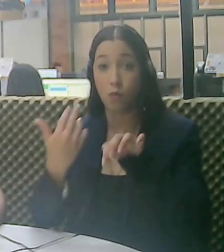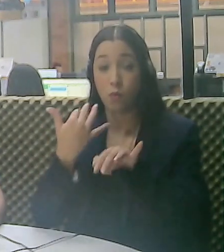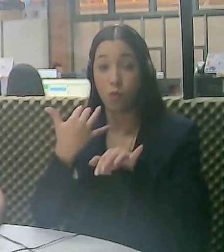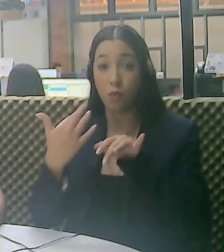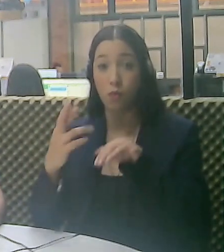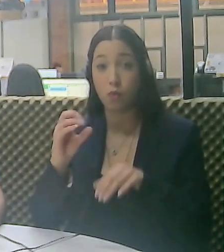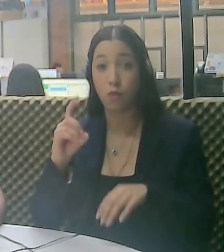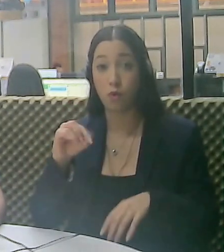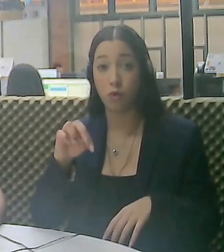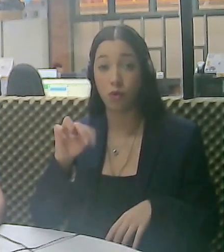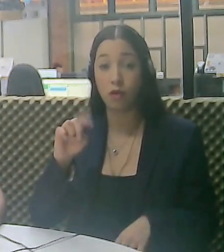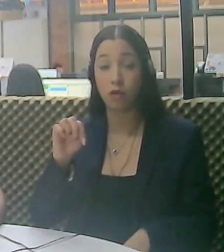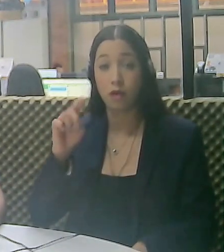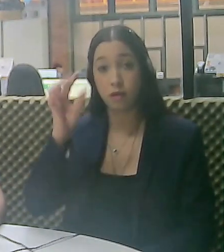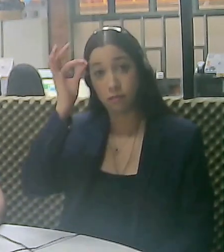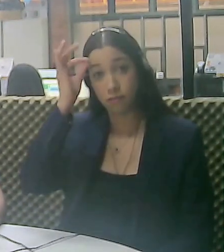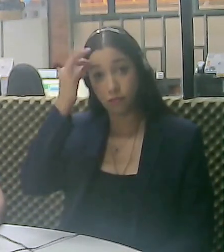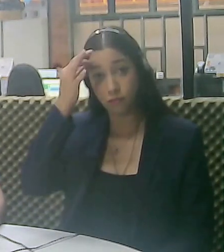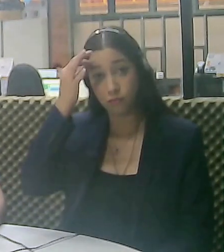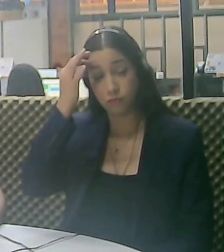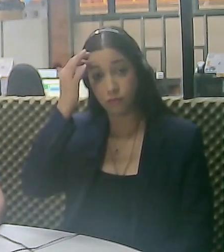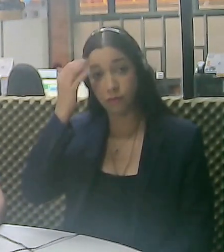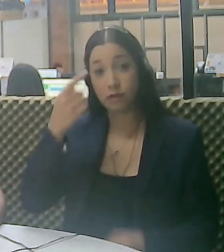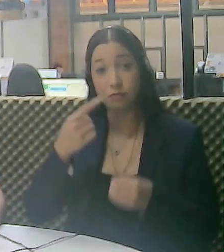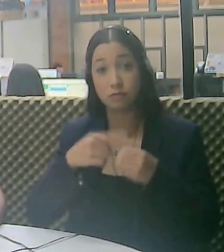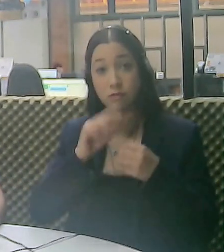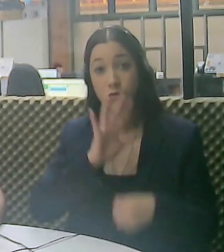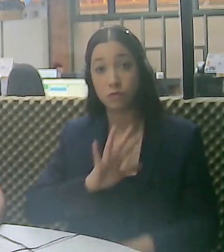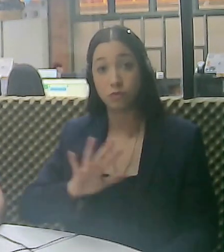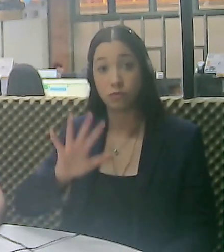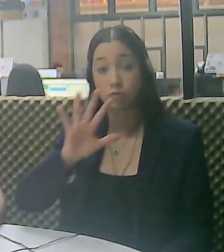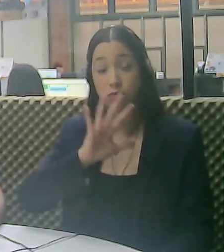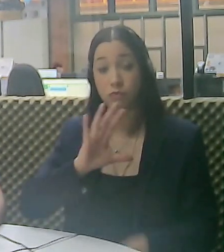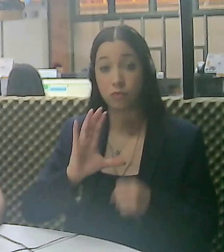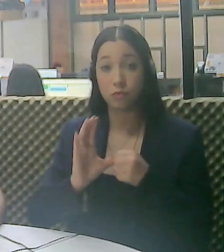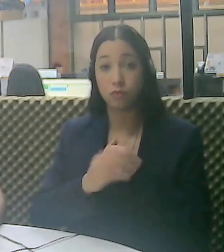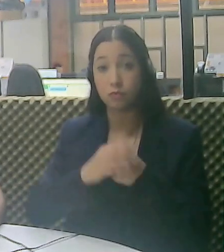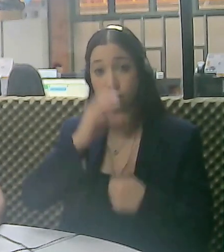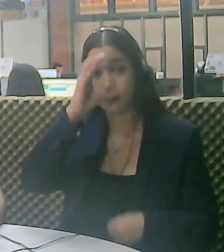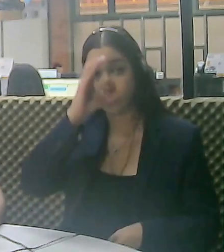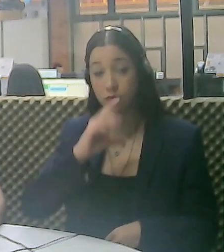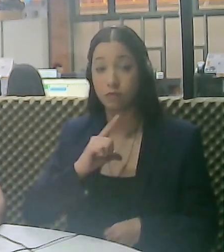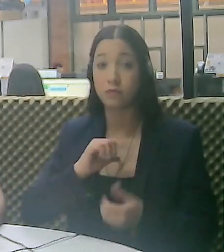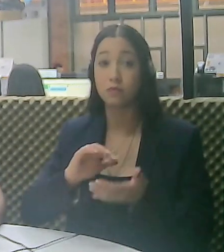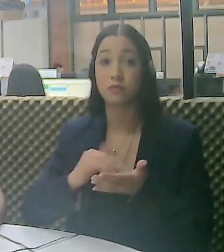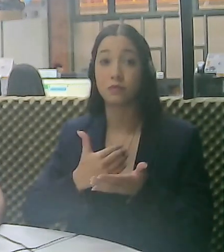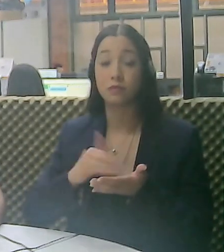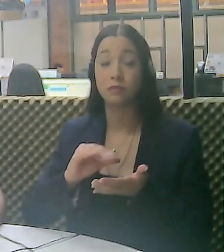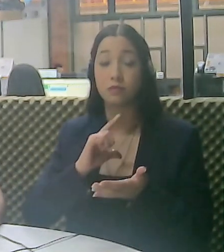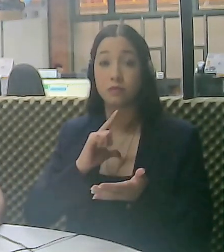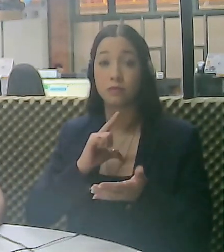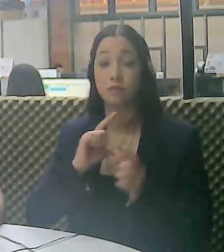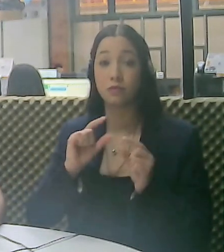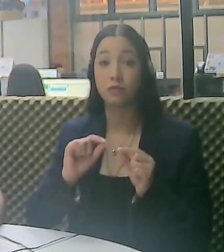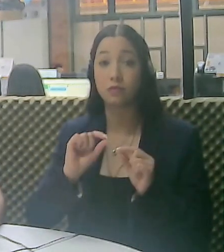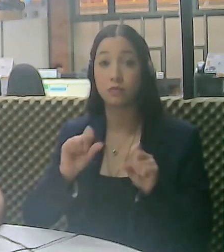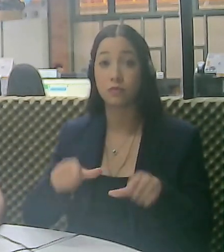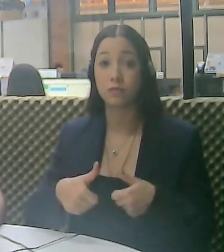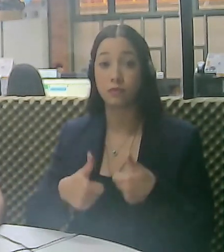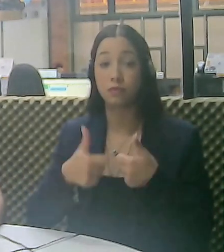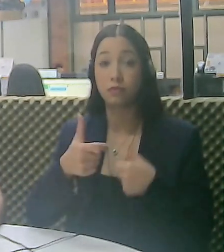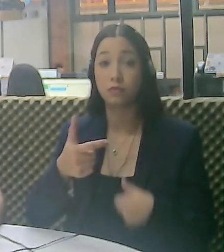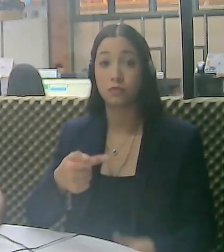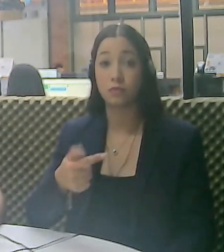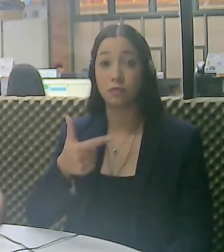é automatizado. E ao longo da cidade como toda, a Defesa Civil está aí, através do secretário, instalando aí e revitalizando